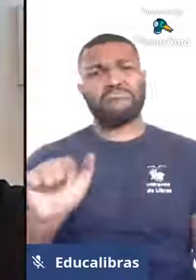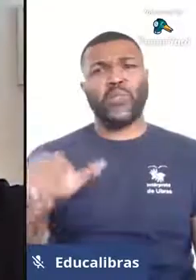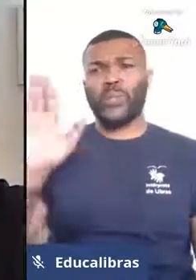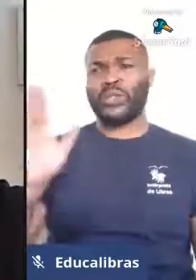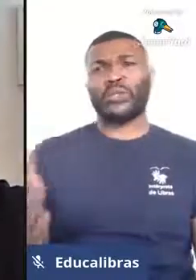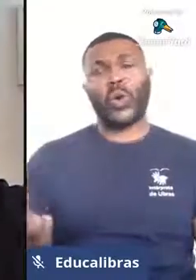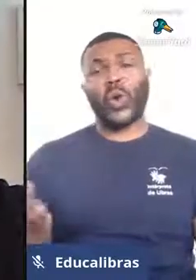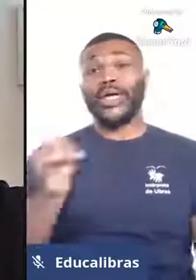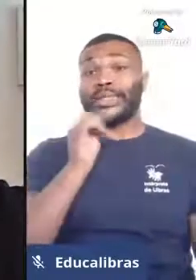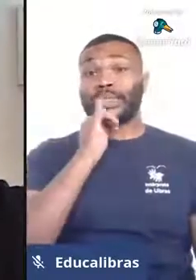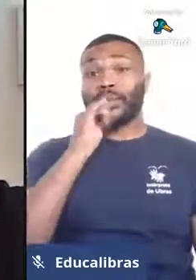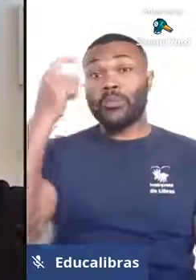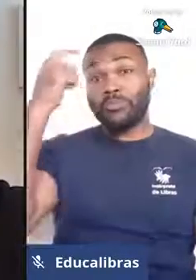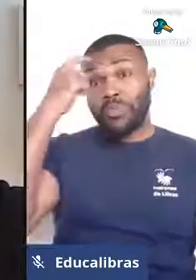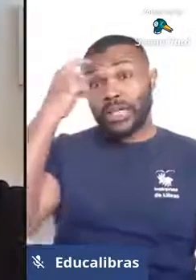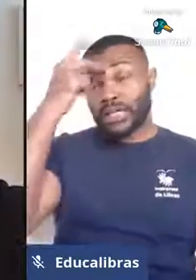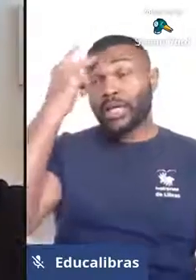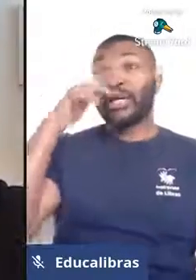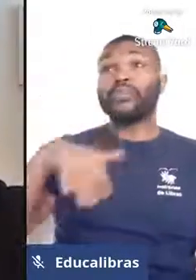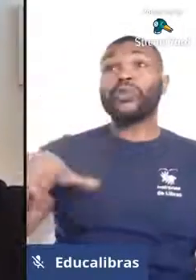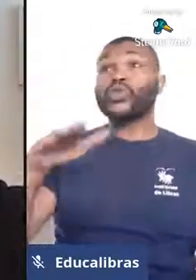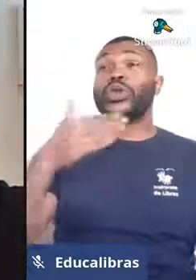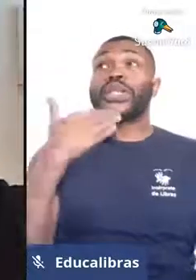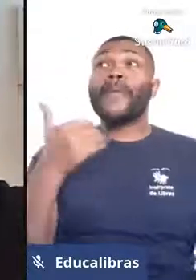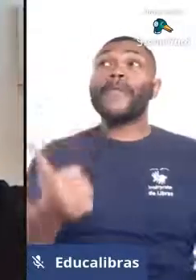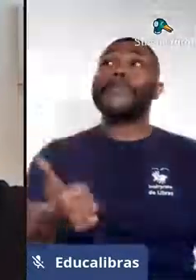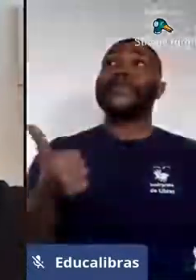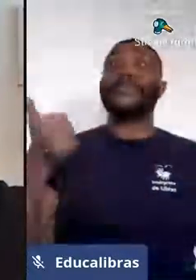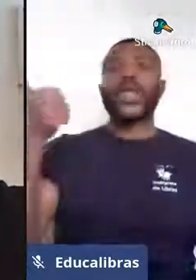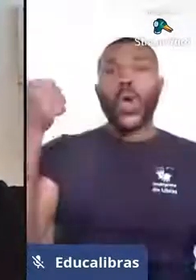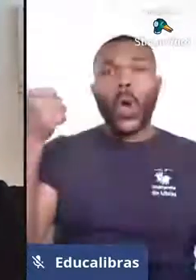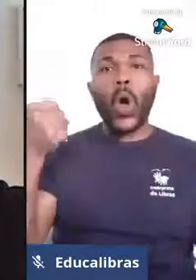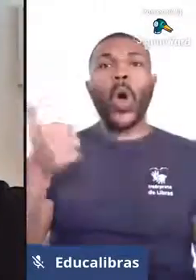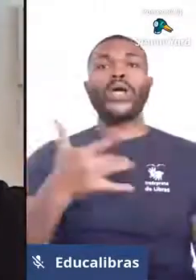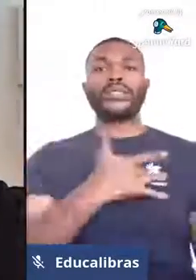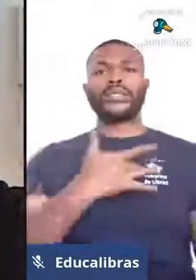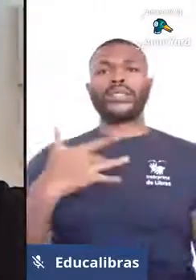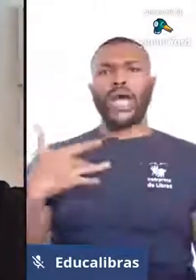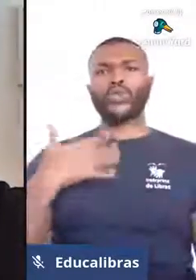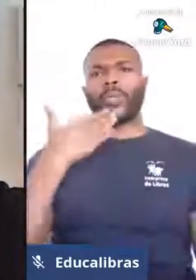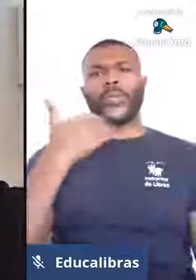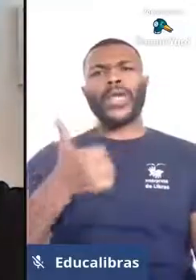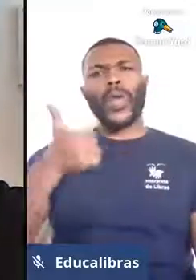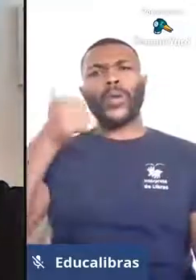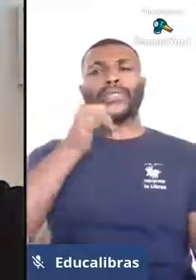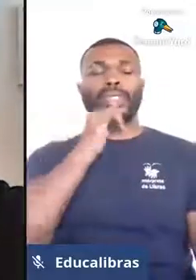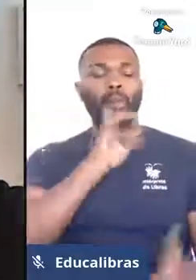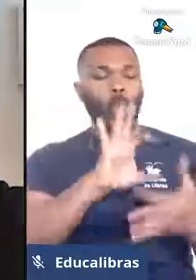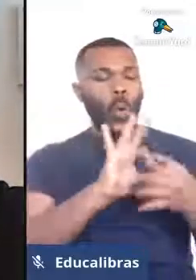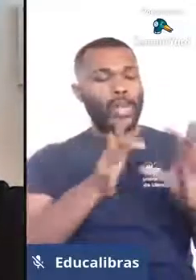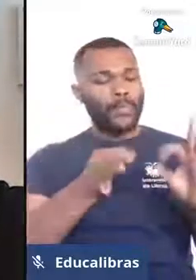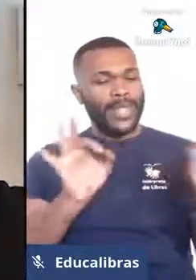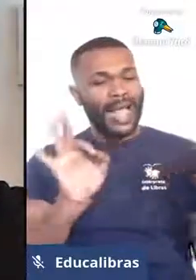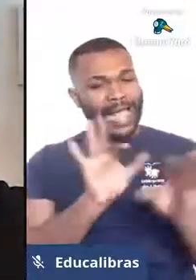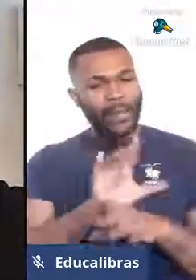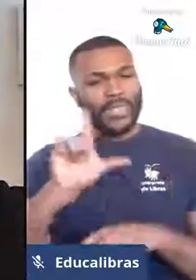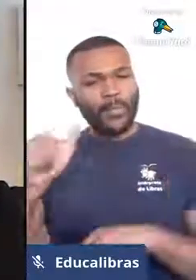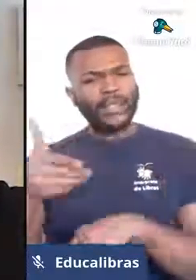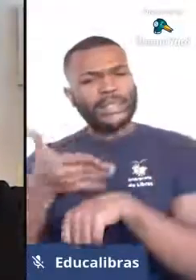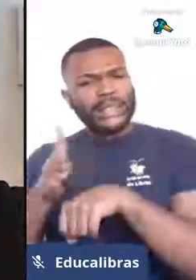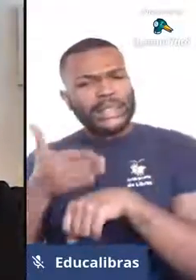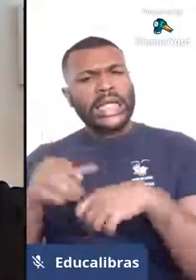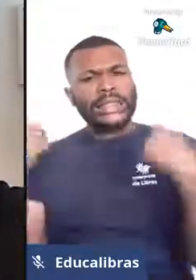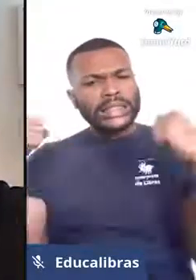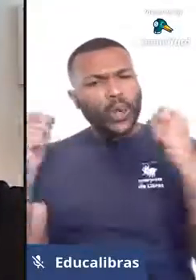Achava-se que as pessoas talvez iam ficar melhor, tiveram condições de saúde melhores depois das Olimpíadas, isso não aconteceu. Mas dois assuntos